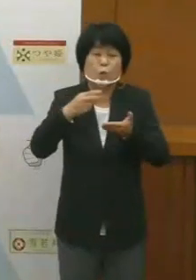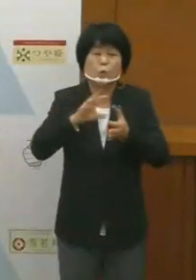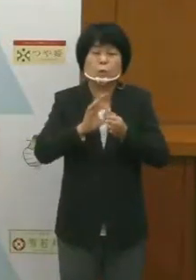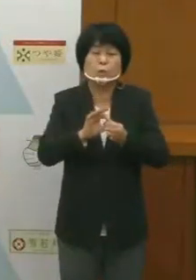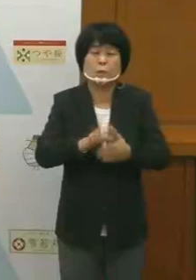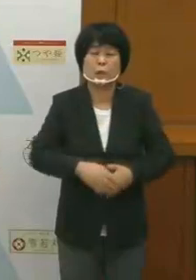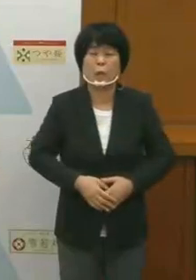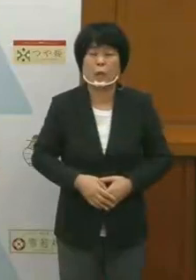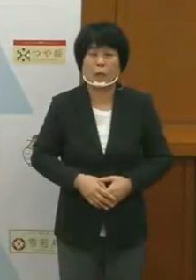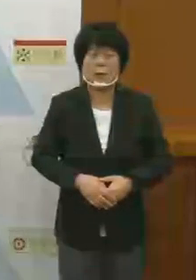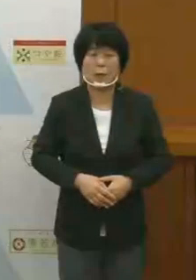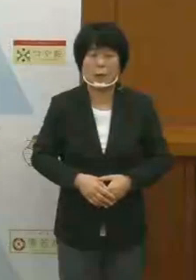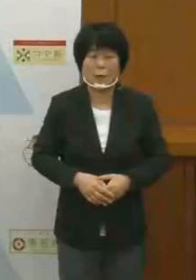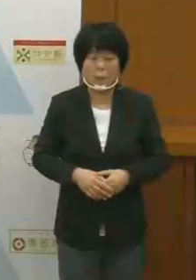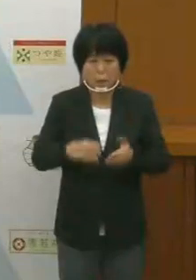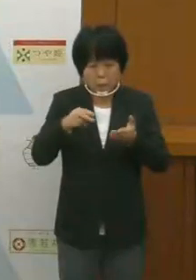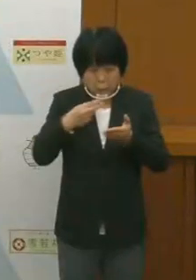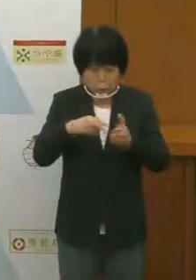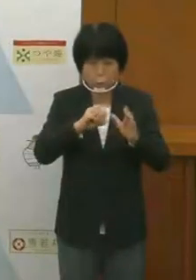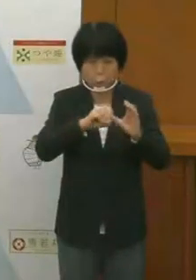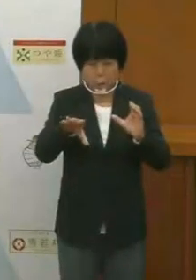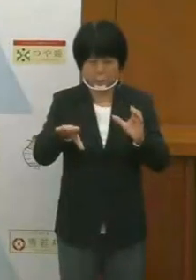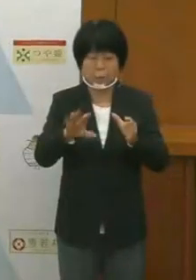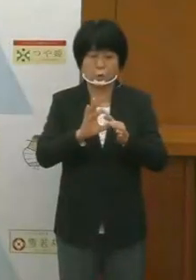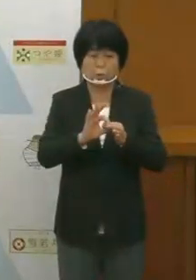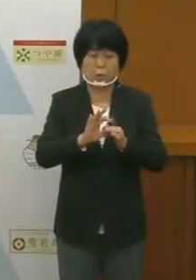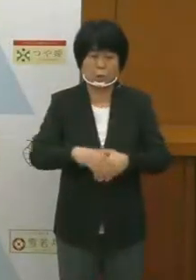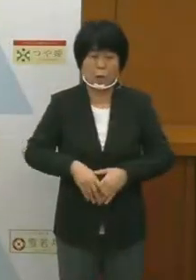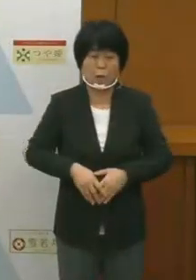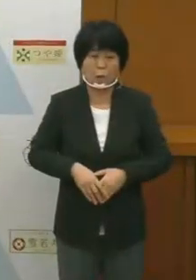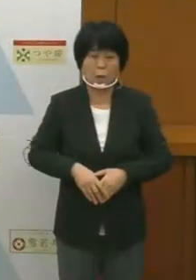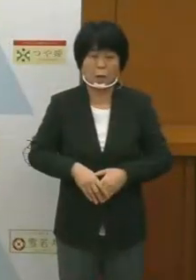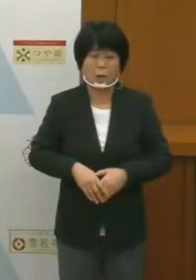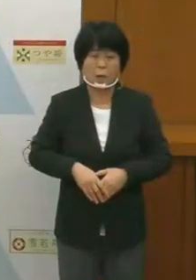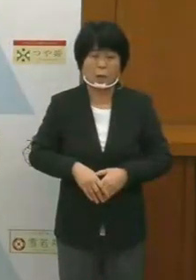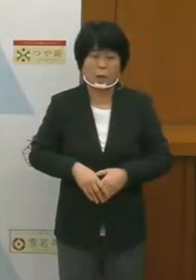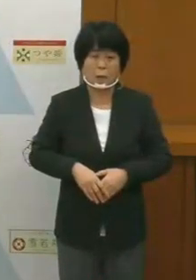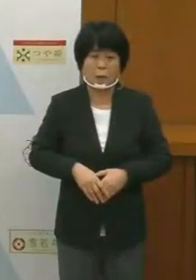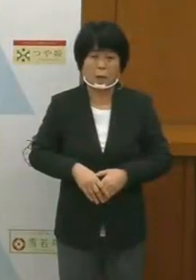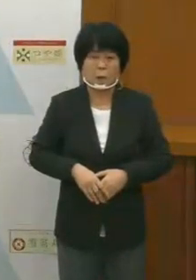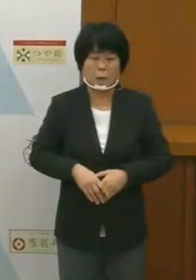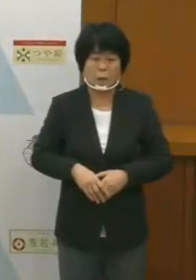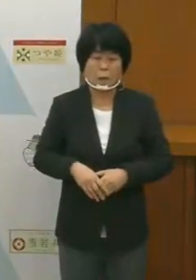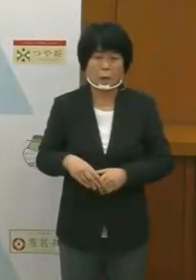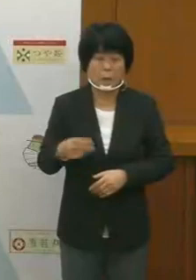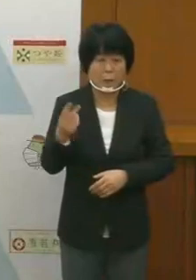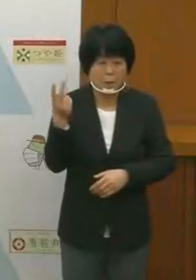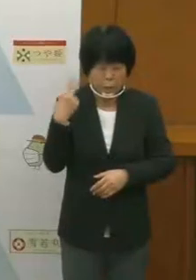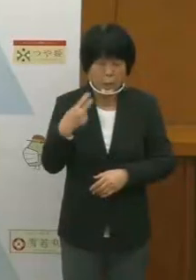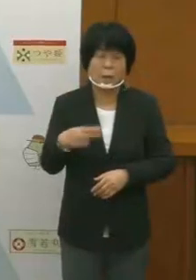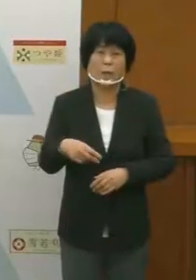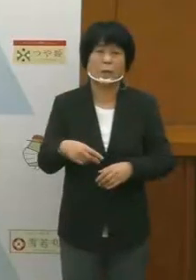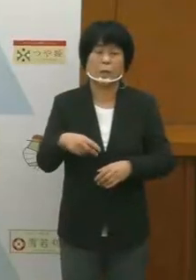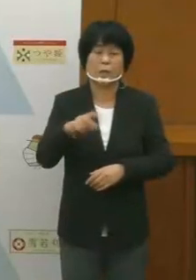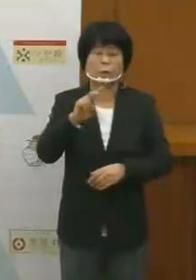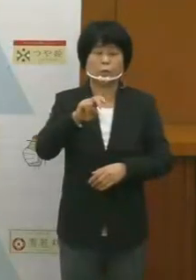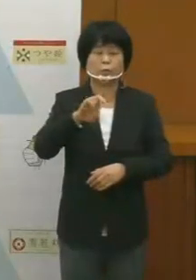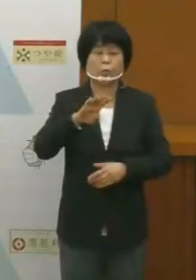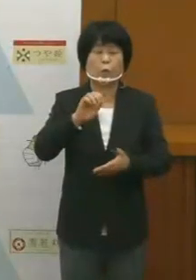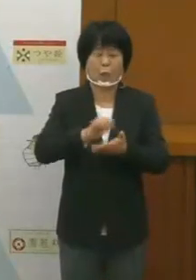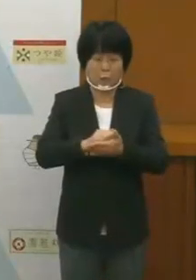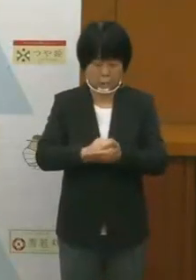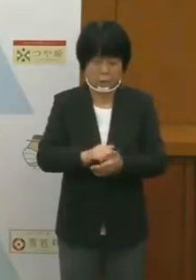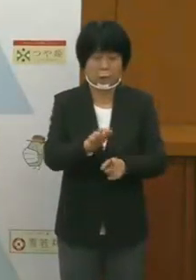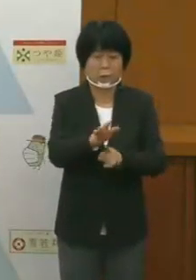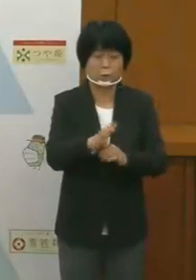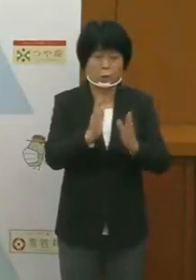。 GoTo イートキャンペーンにつきましては、やはり一昨日の24日に農林